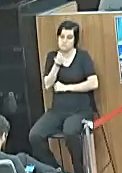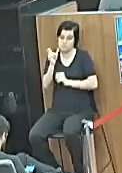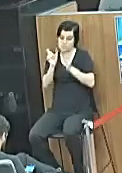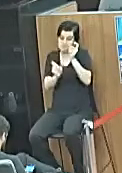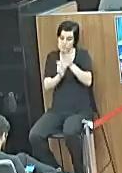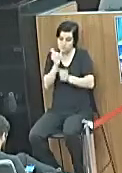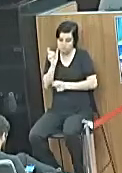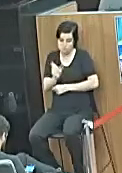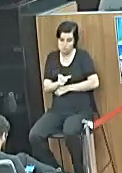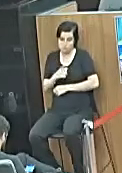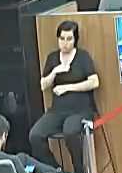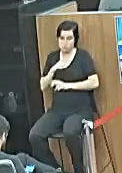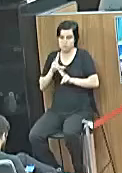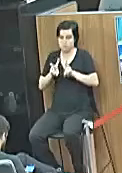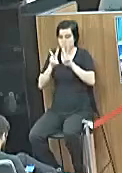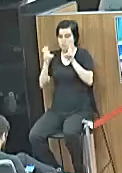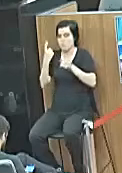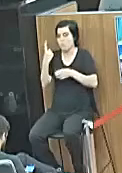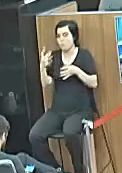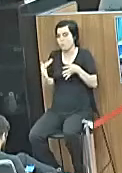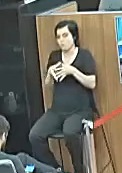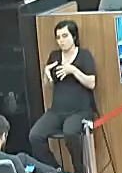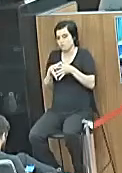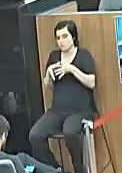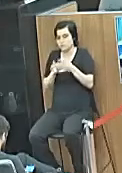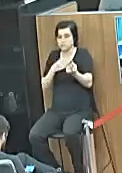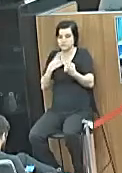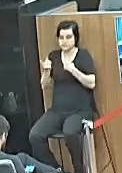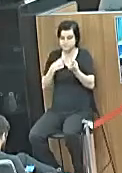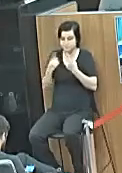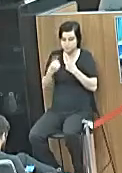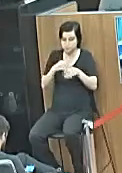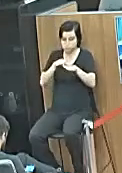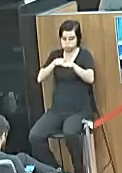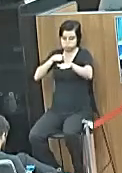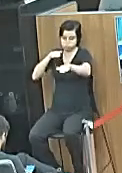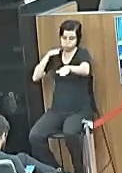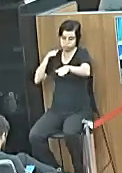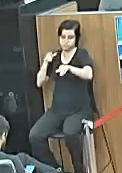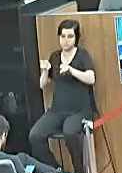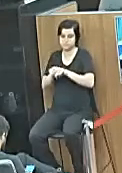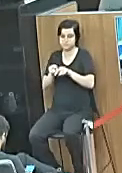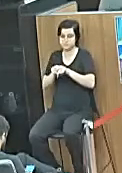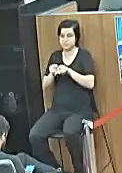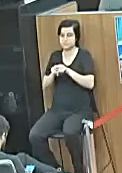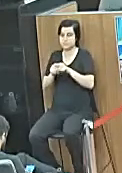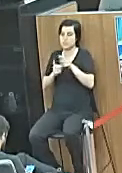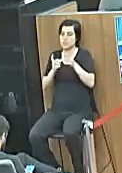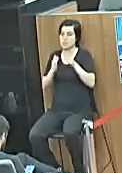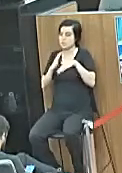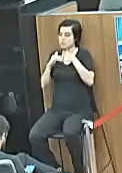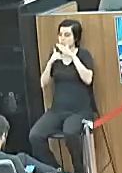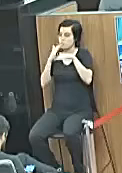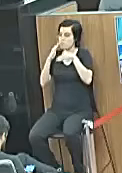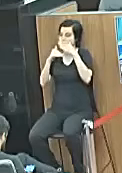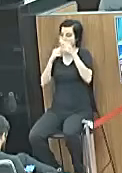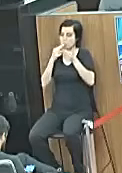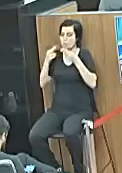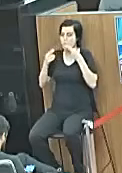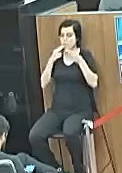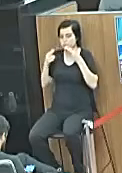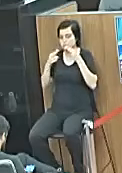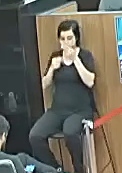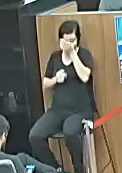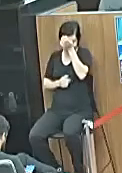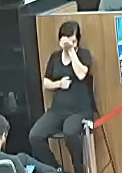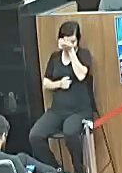a temática em um único grupo transporte trânsito e desenvolvimento municipal e metropolitana como resultado as